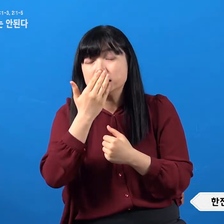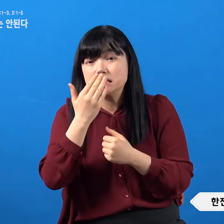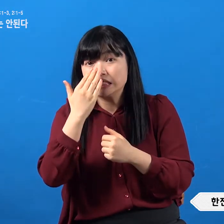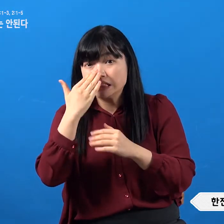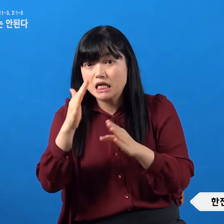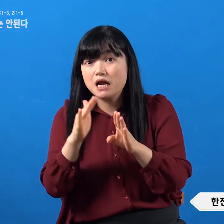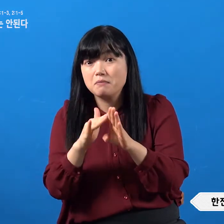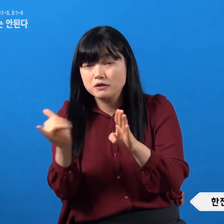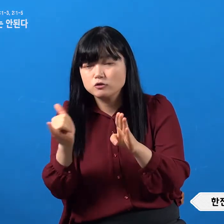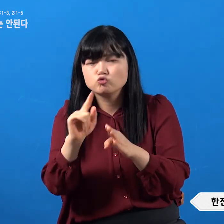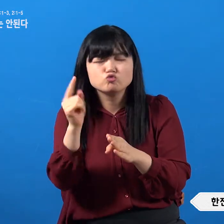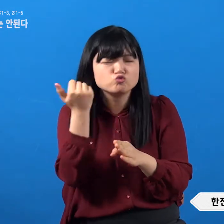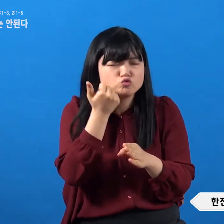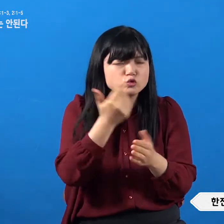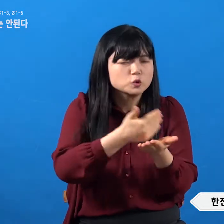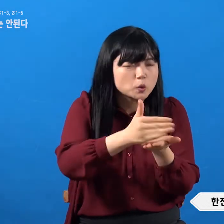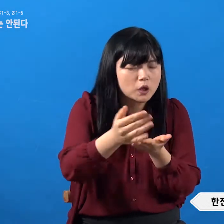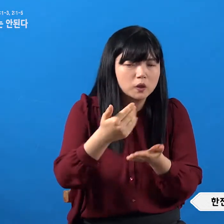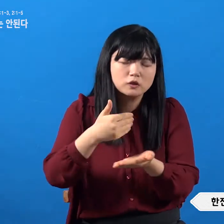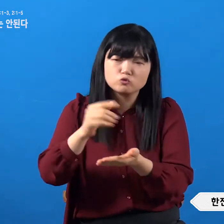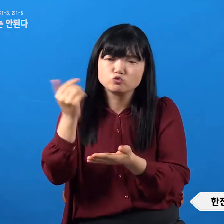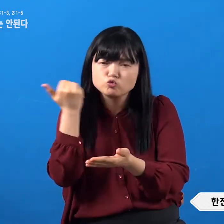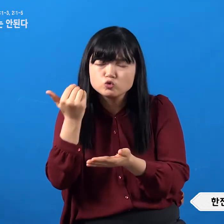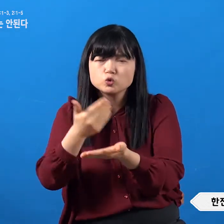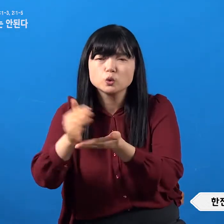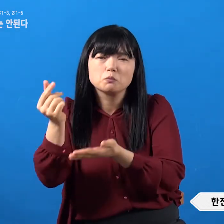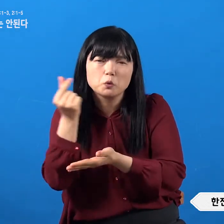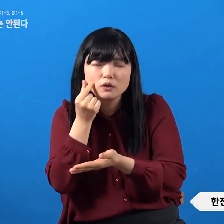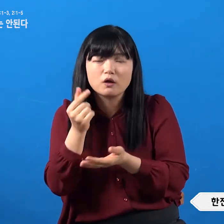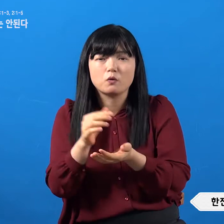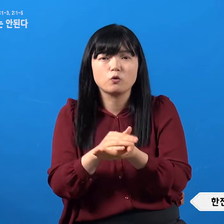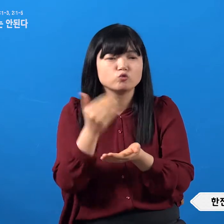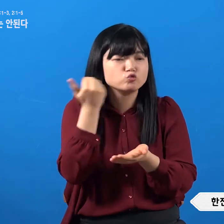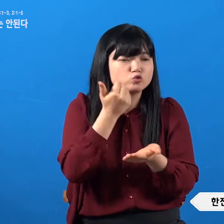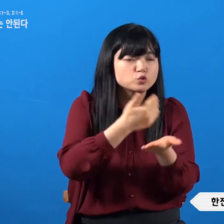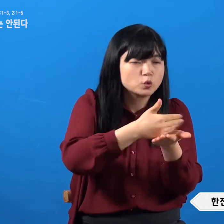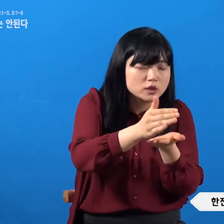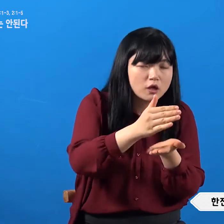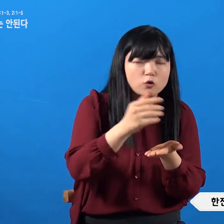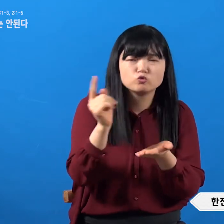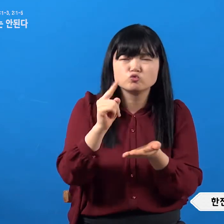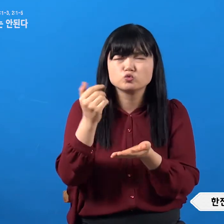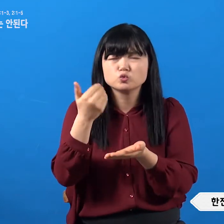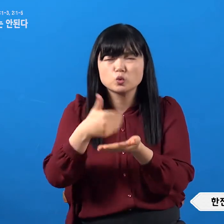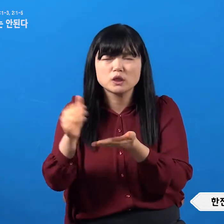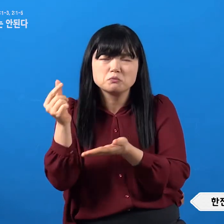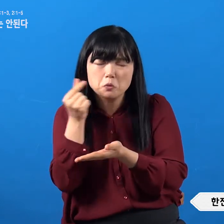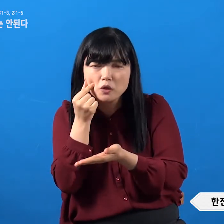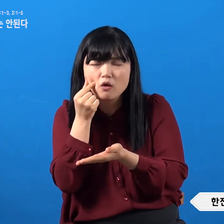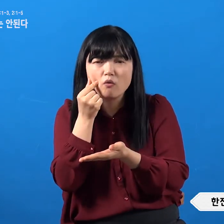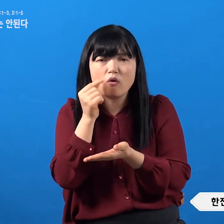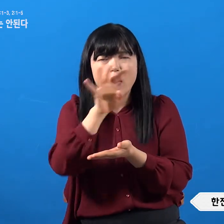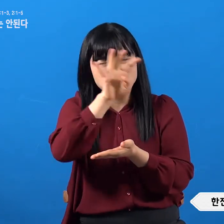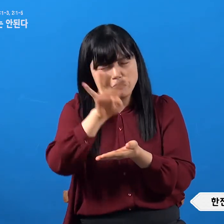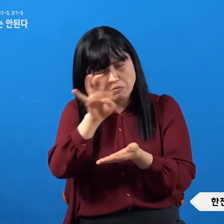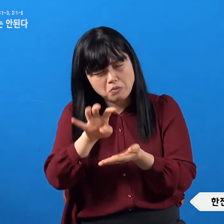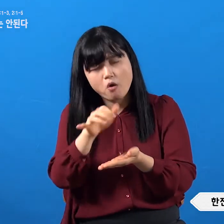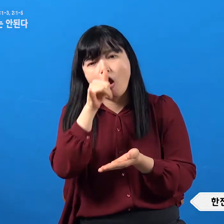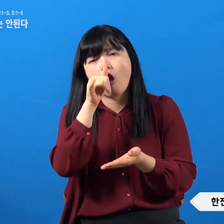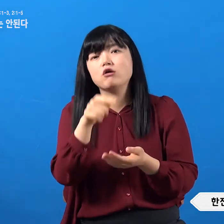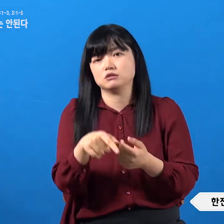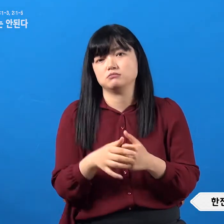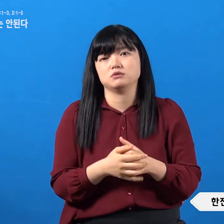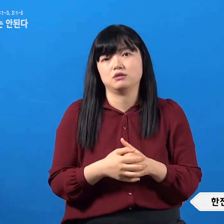이스라엘이 누구는 쫓아냈고 누구는 쫓아내지 못했고, 또 누구는 쫓아냈고 누구는 쫓아내지 못했고, 그 얘기가 계속되는